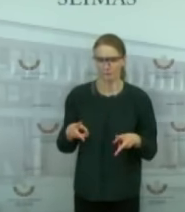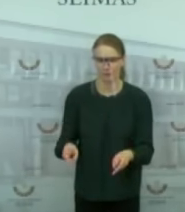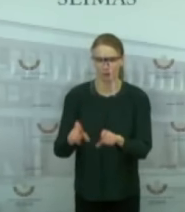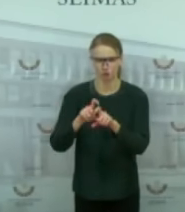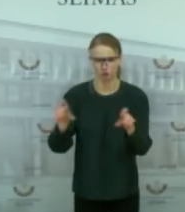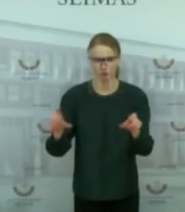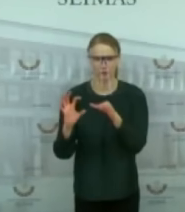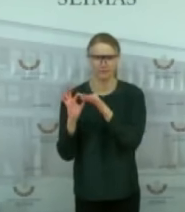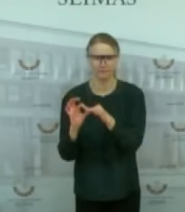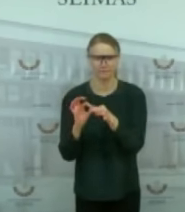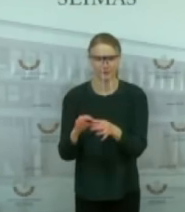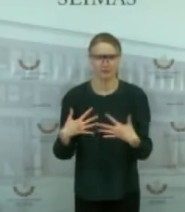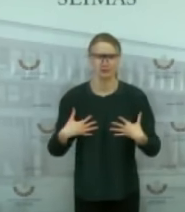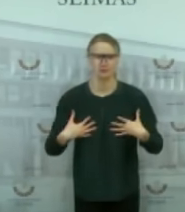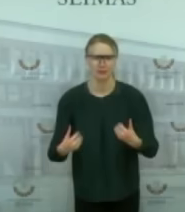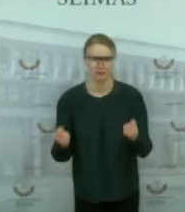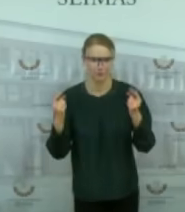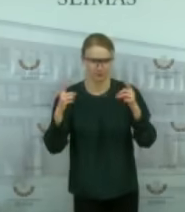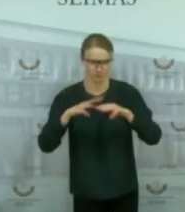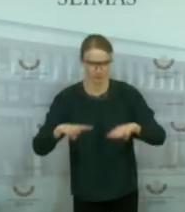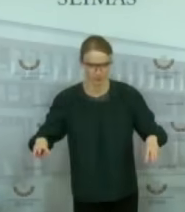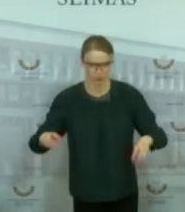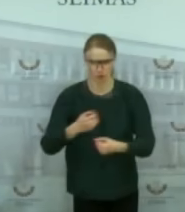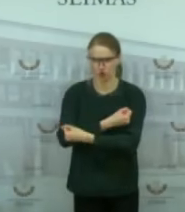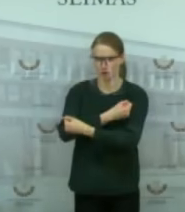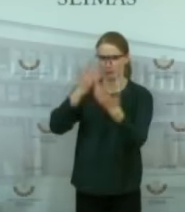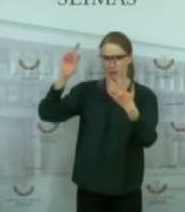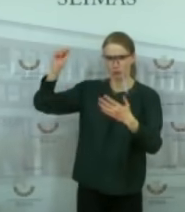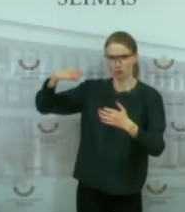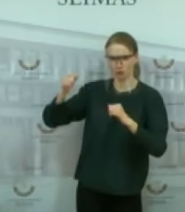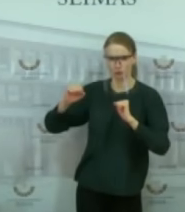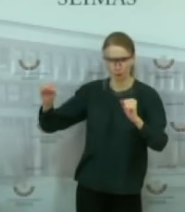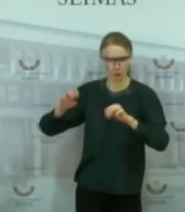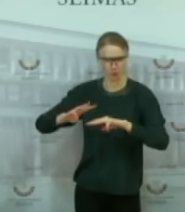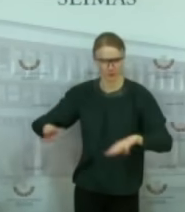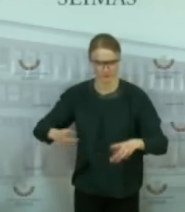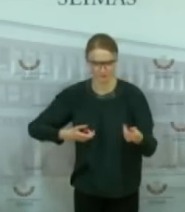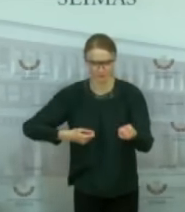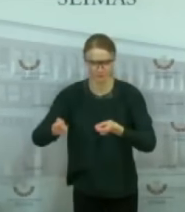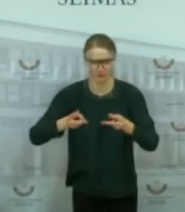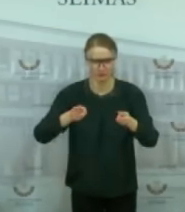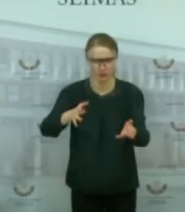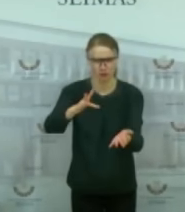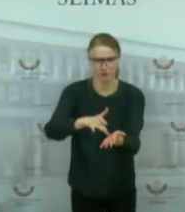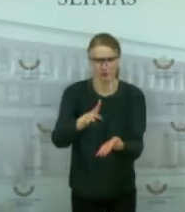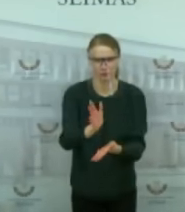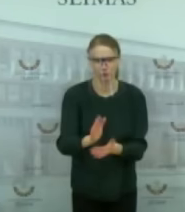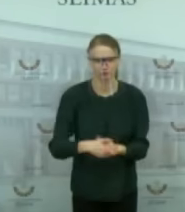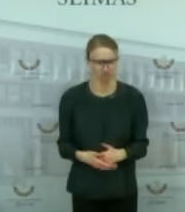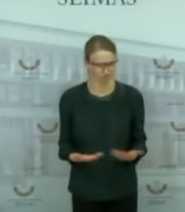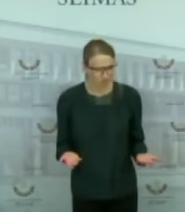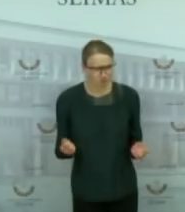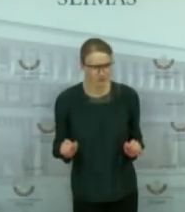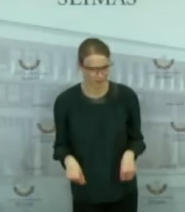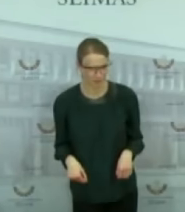ministerijoms, tai yra sveikatos ir švietimo, mokslo ir sporto. Jūsų vertinimo, ar toks dviejų steigėjų scenarijus realus ir